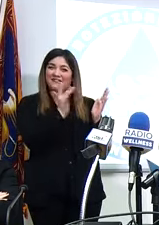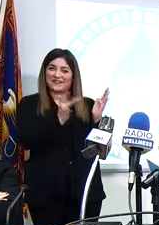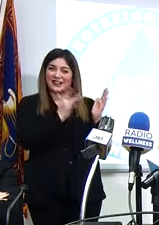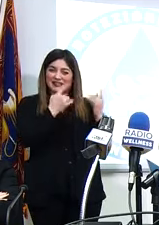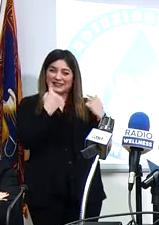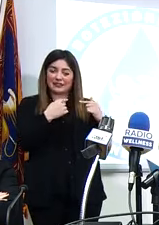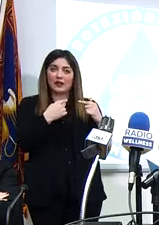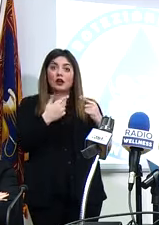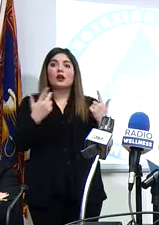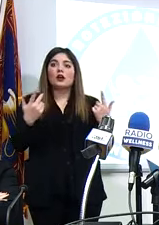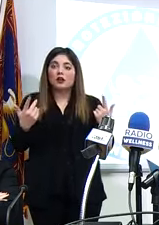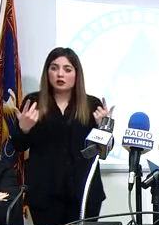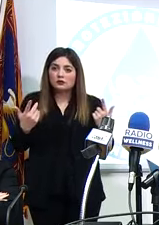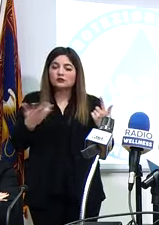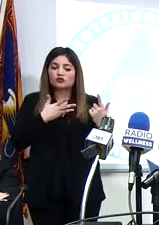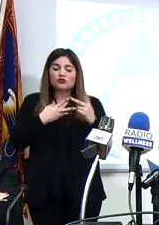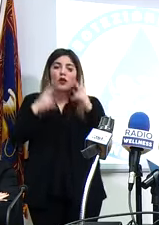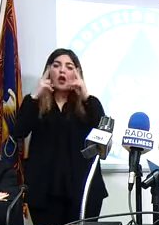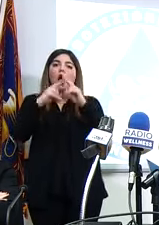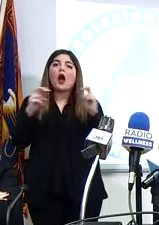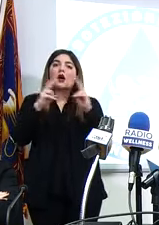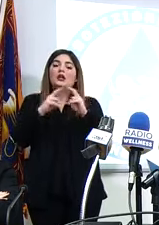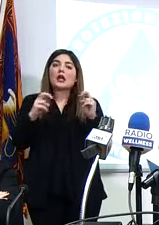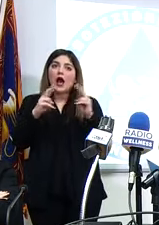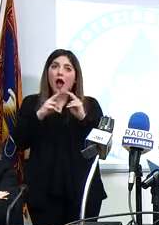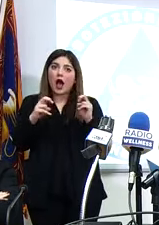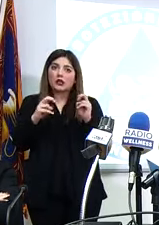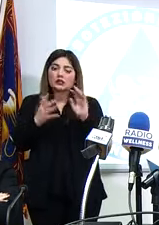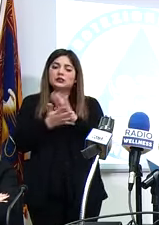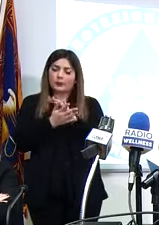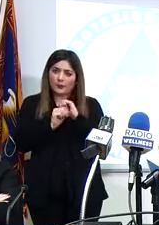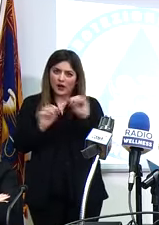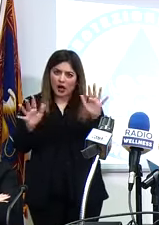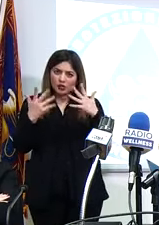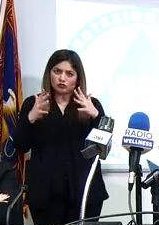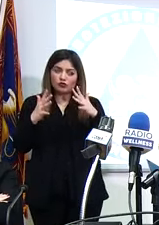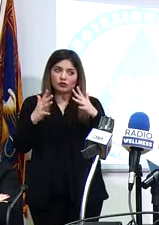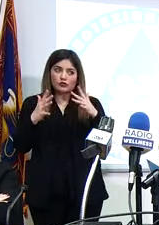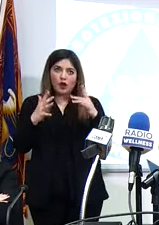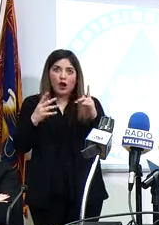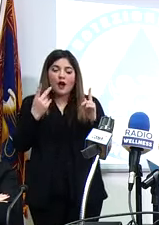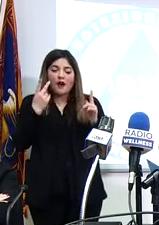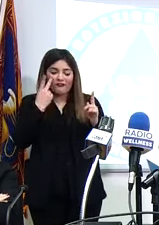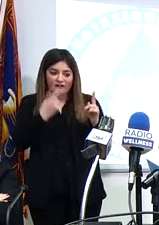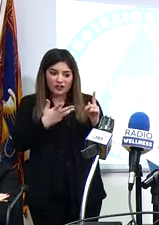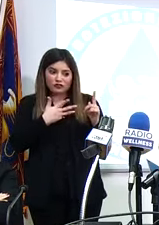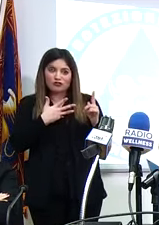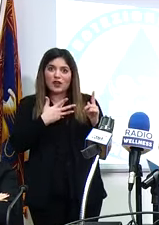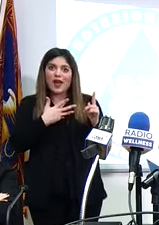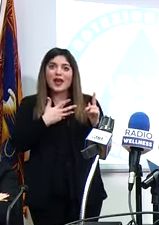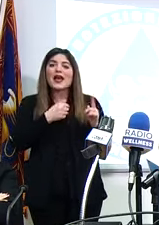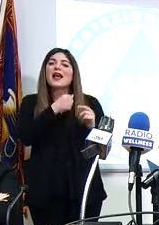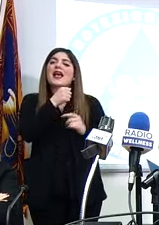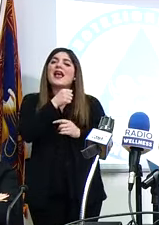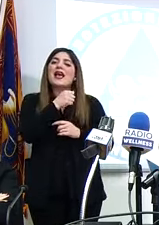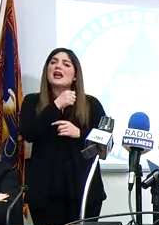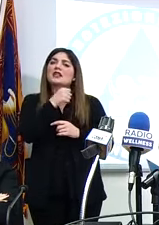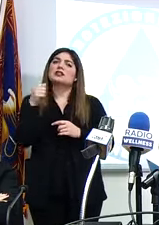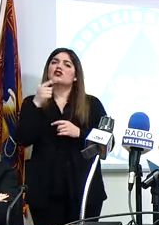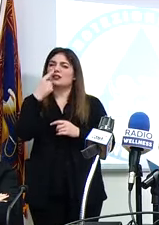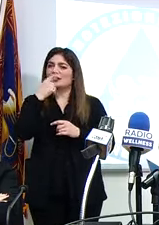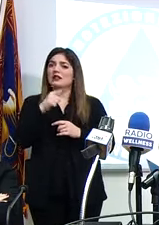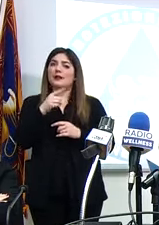come stavolta in un'analisi che è stata ben pubblicata, diciamo, sia le esigenze etiche, che sono quelle di